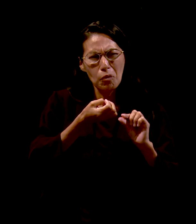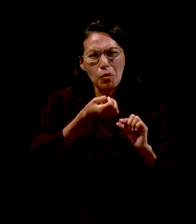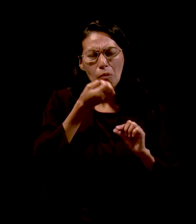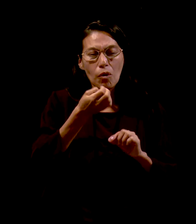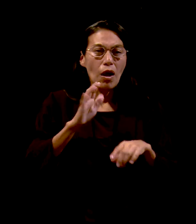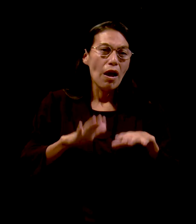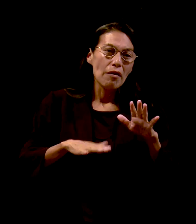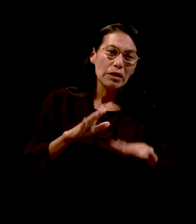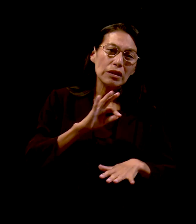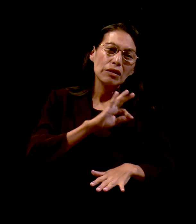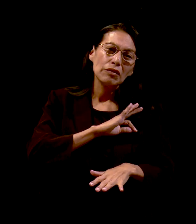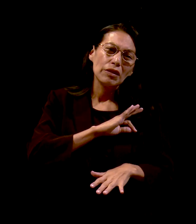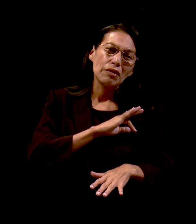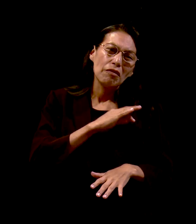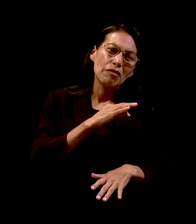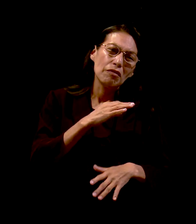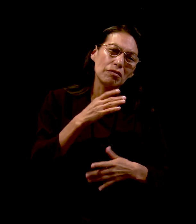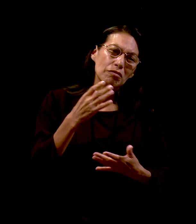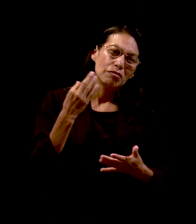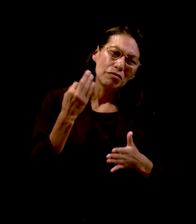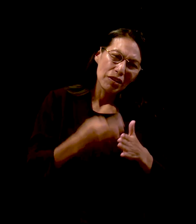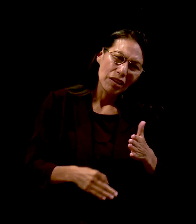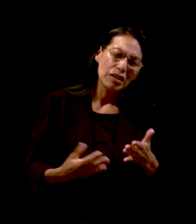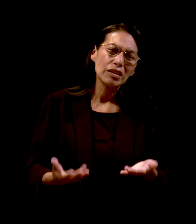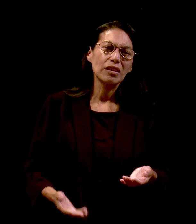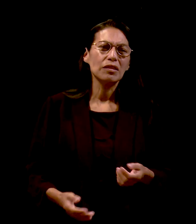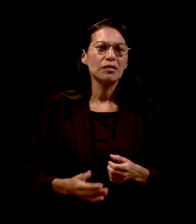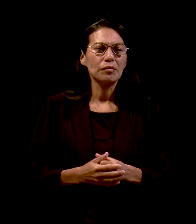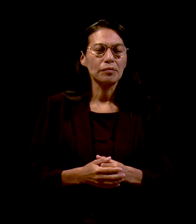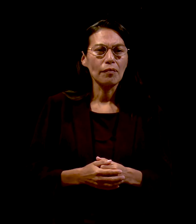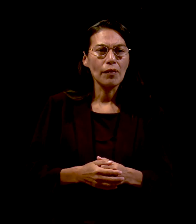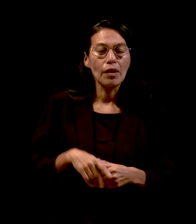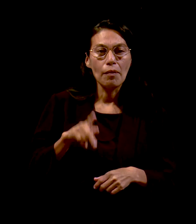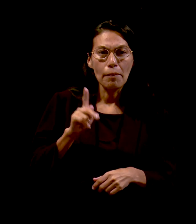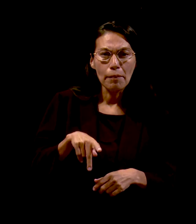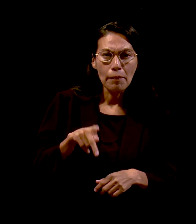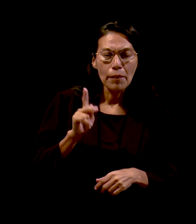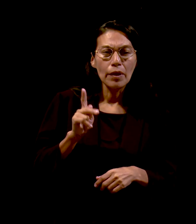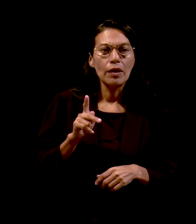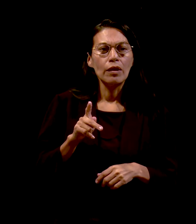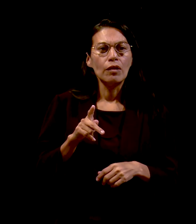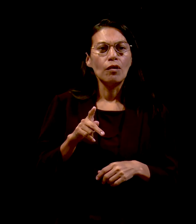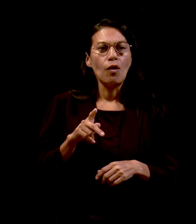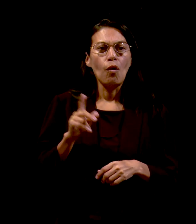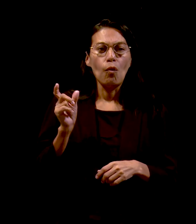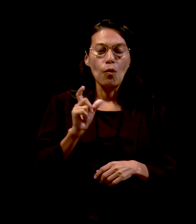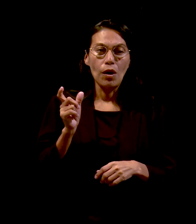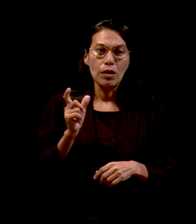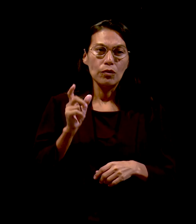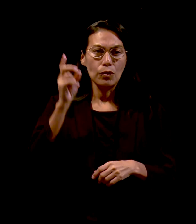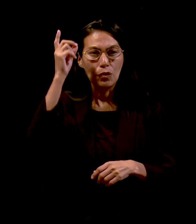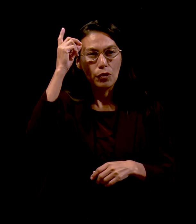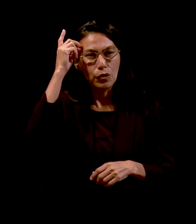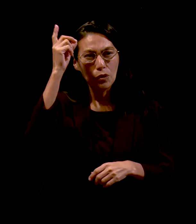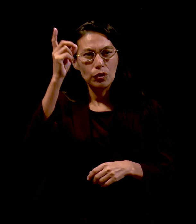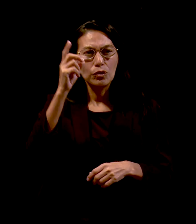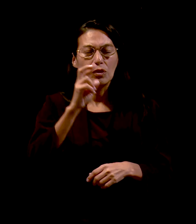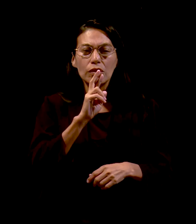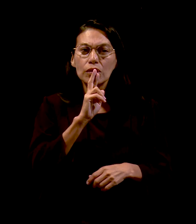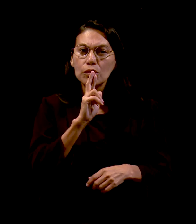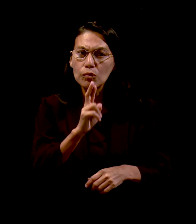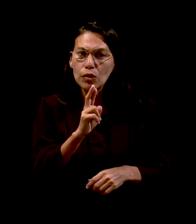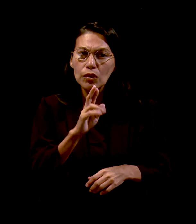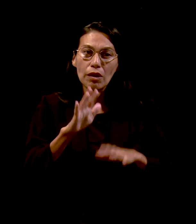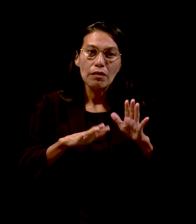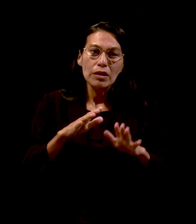quizás no tenemos la suficiente fe cuando oramos sin embargo a medida que vemos las respuestas de dios y aún cuando no